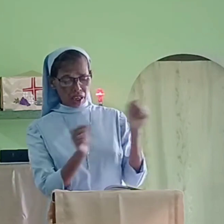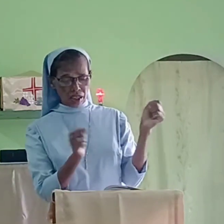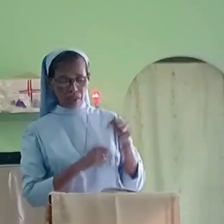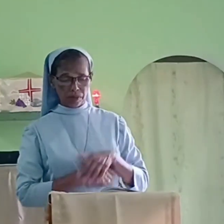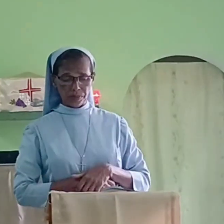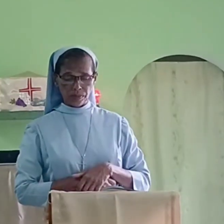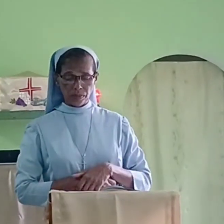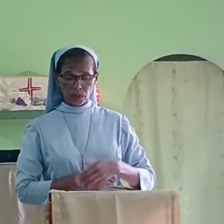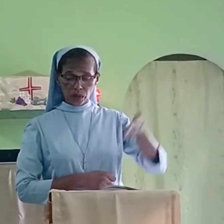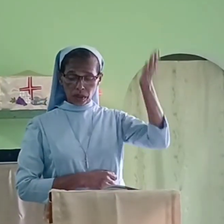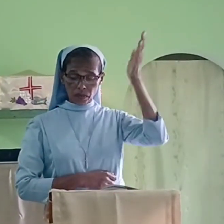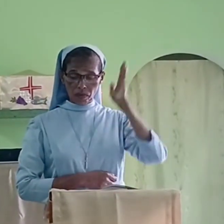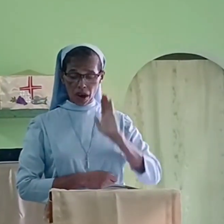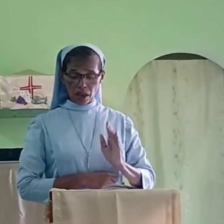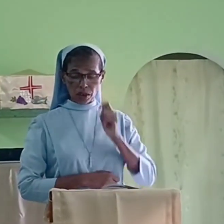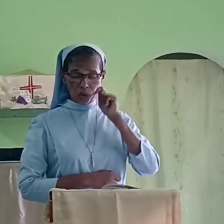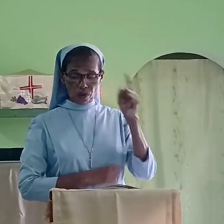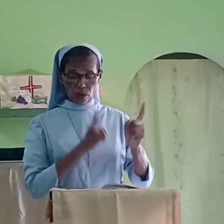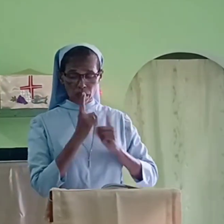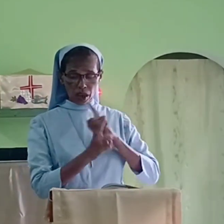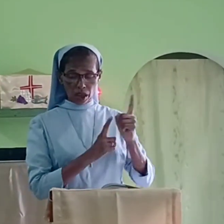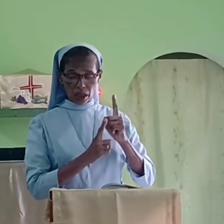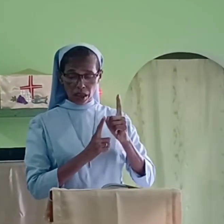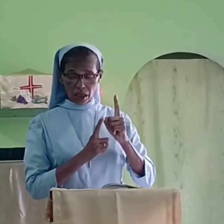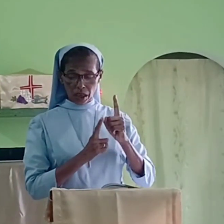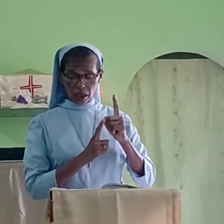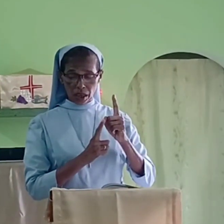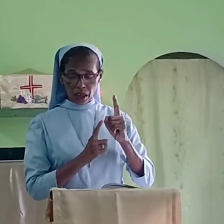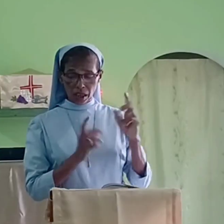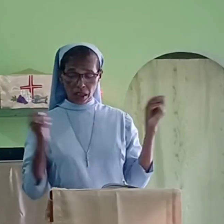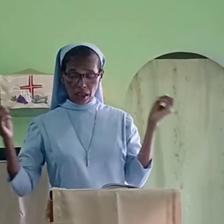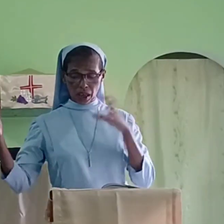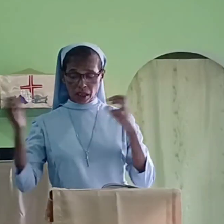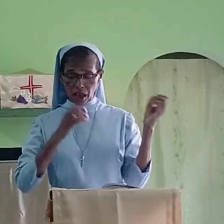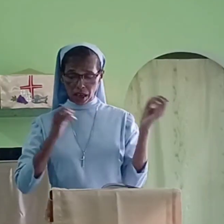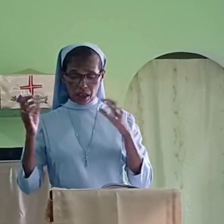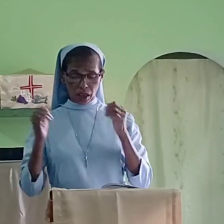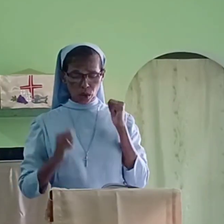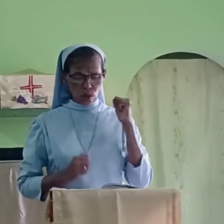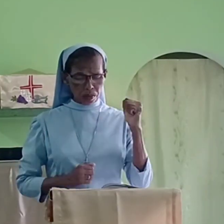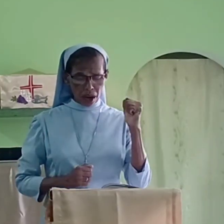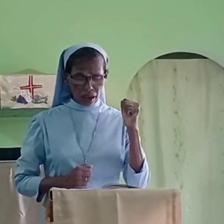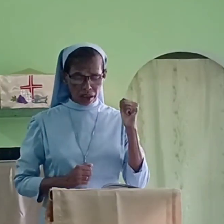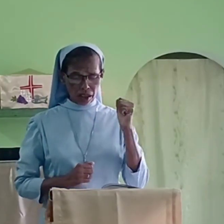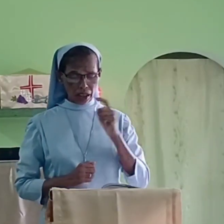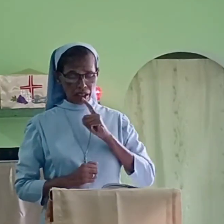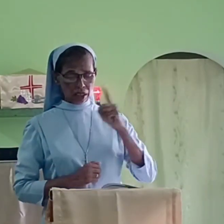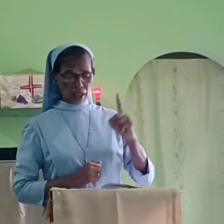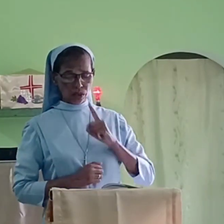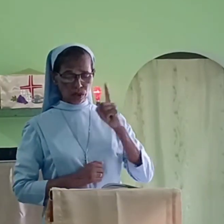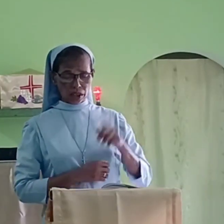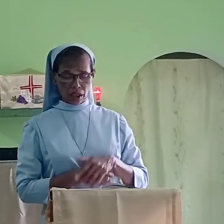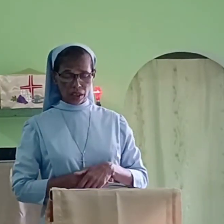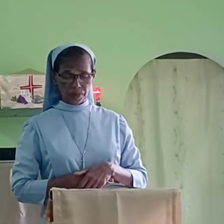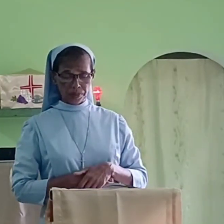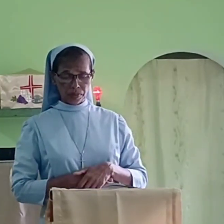විය. උන්වහන්සේ ඔවුන්ට කතා කොට මේ ඔබ තර්ක කරමින් යන්නේ කුමන කාරණා ගැනදැයි